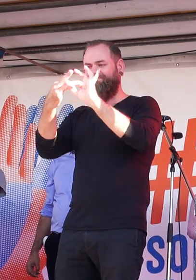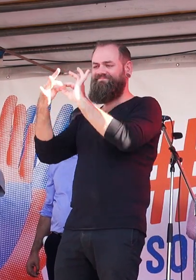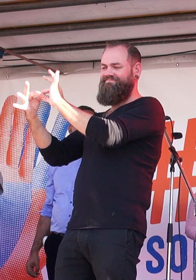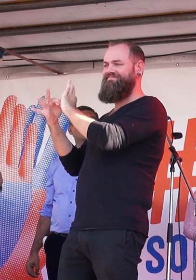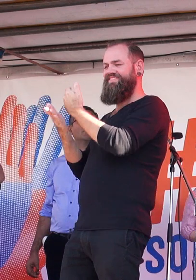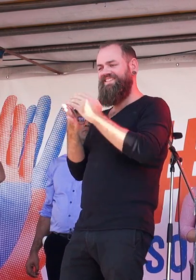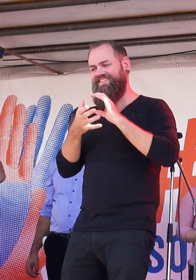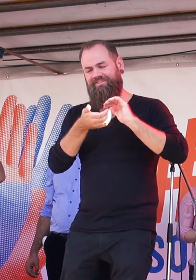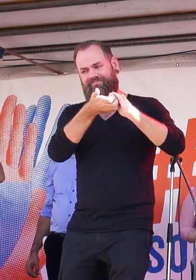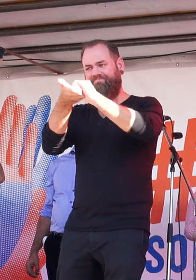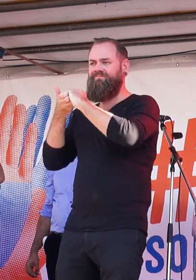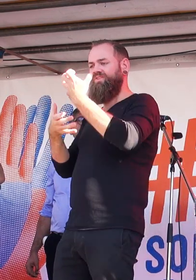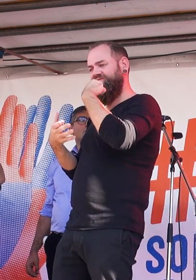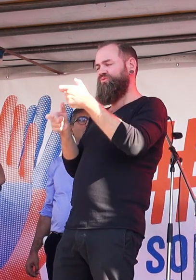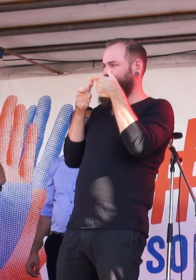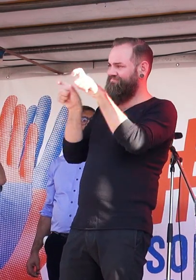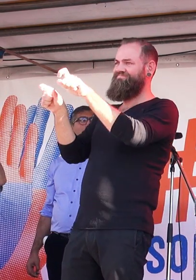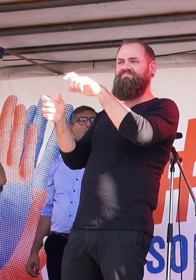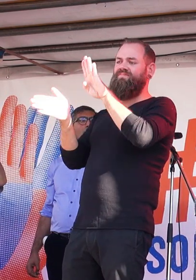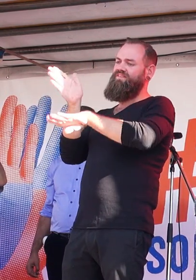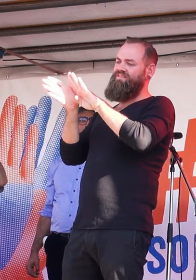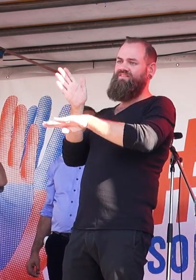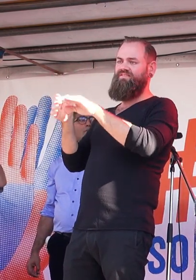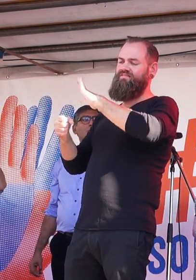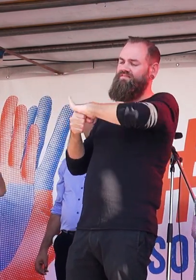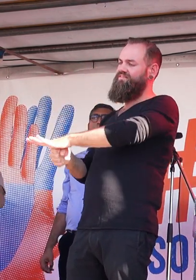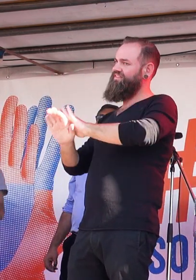dulden. Danke.